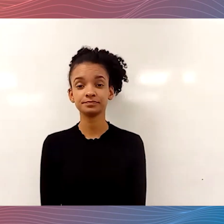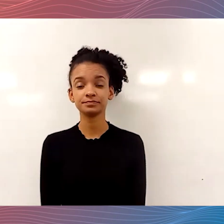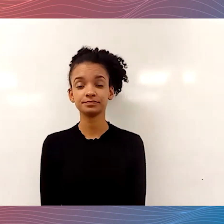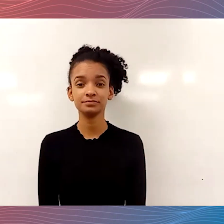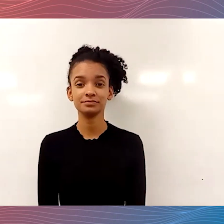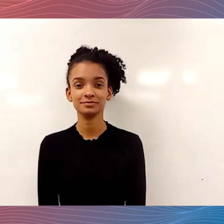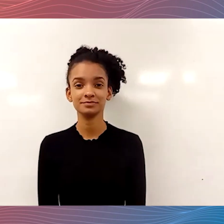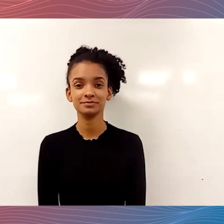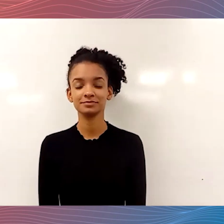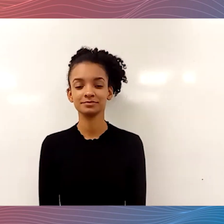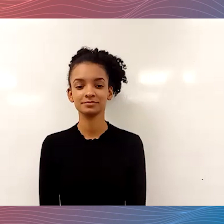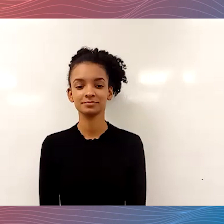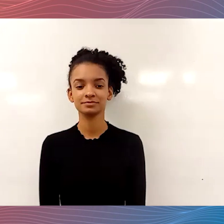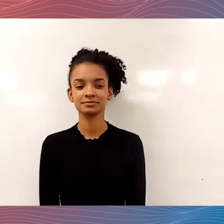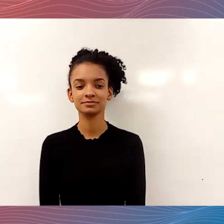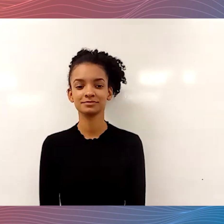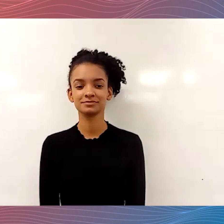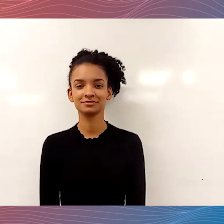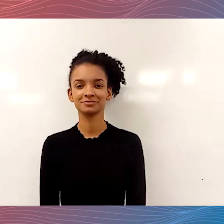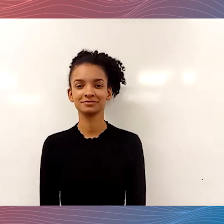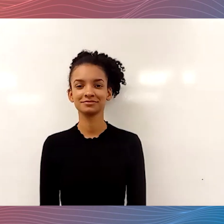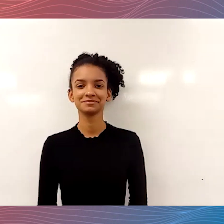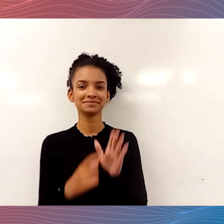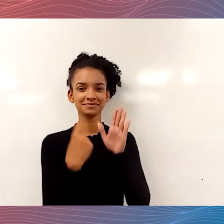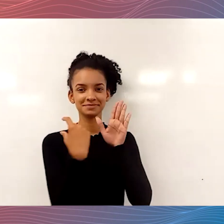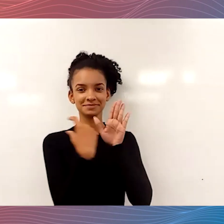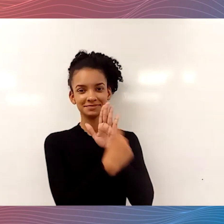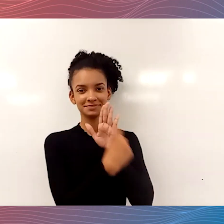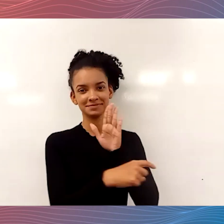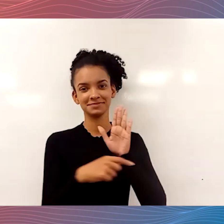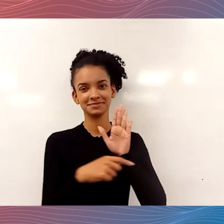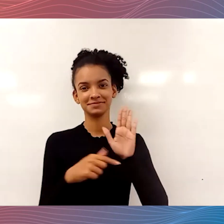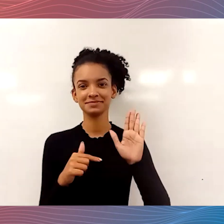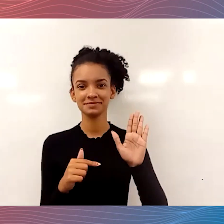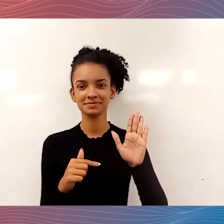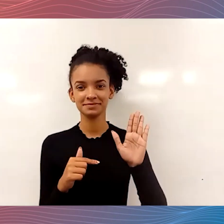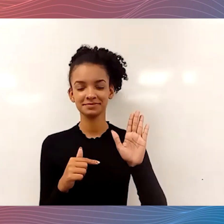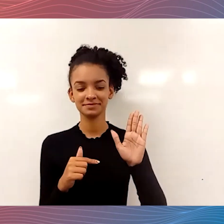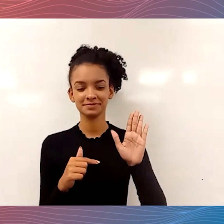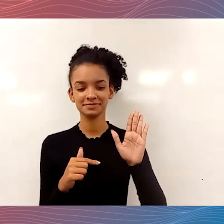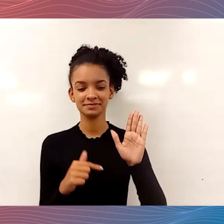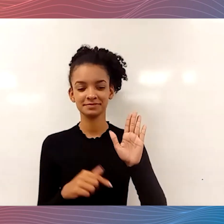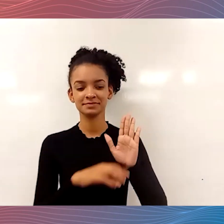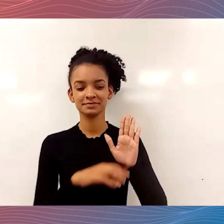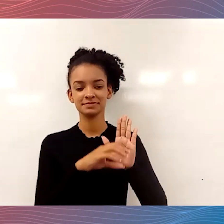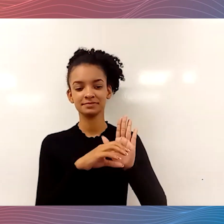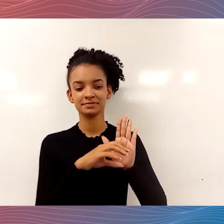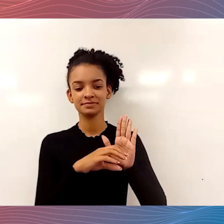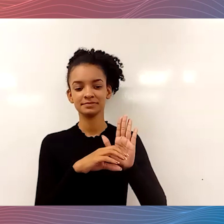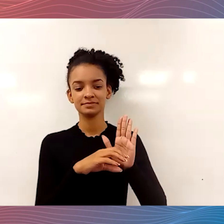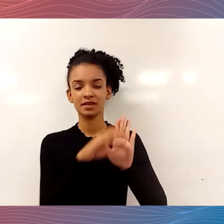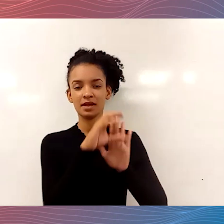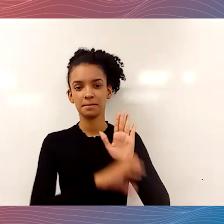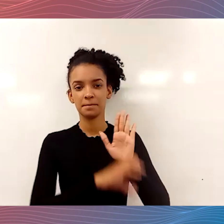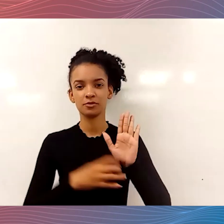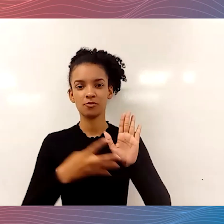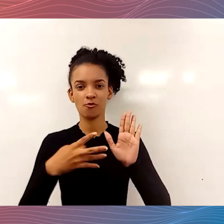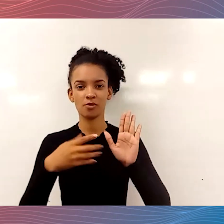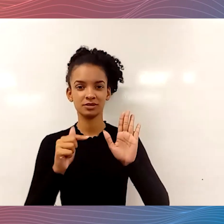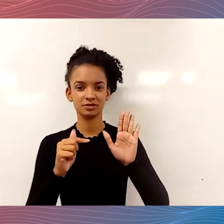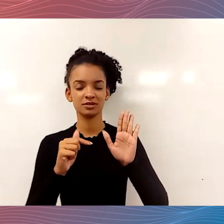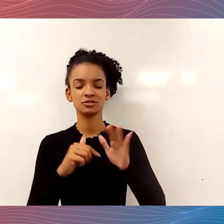Aí no versículo 7 do capítulo 4, 17 até 16, né? A graça então deu dons ao corpo para